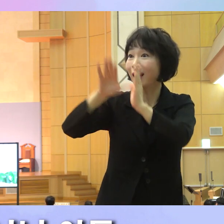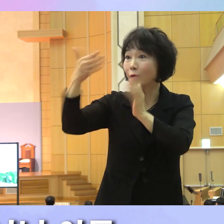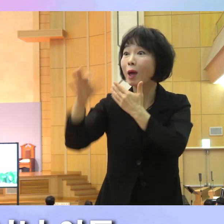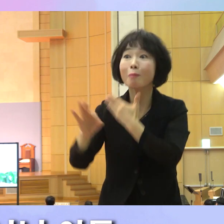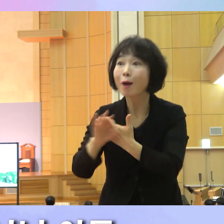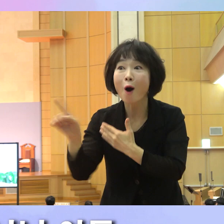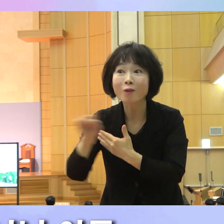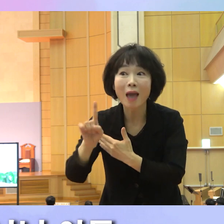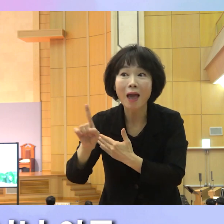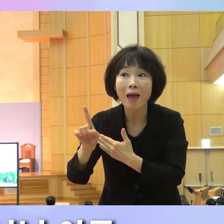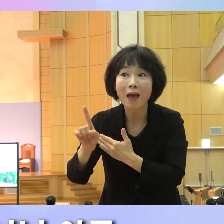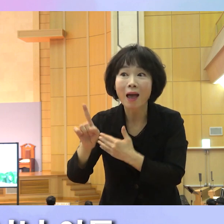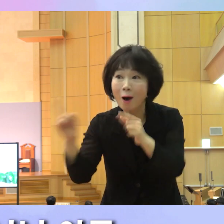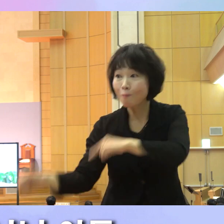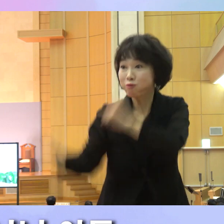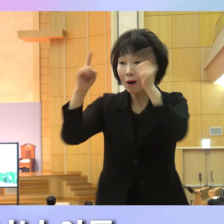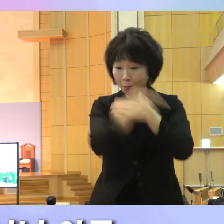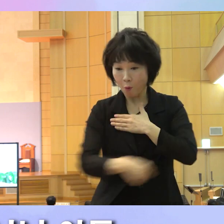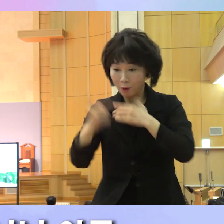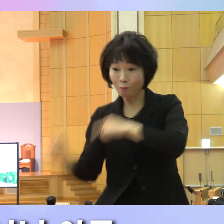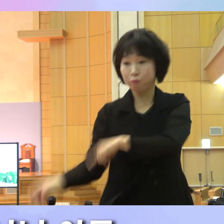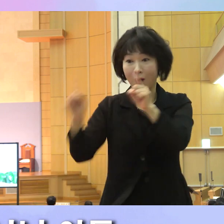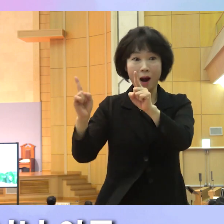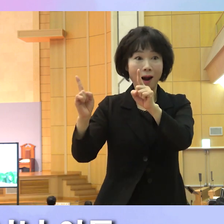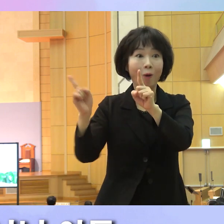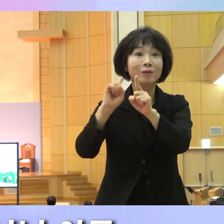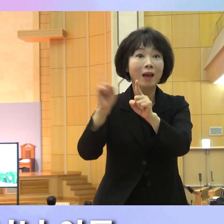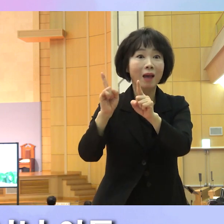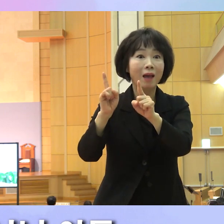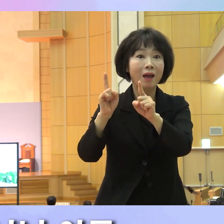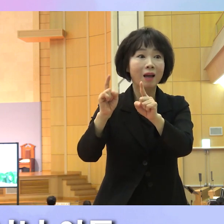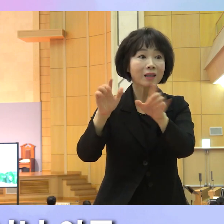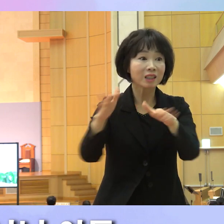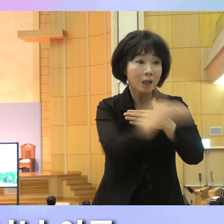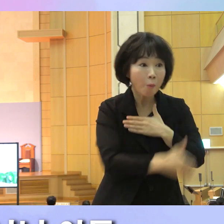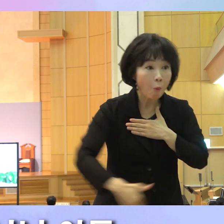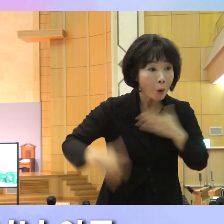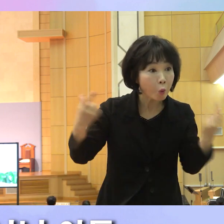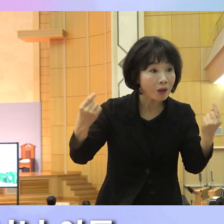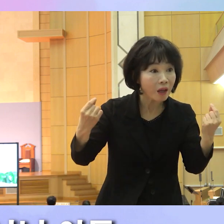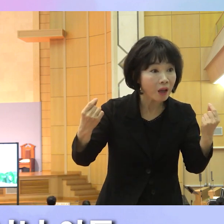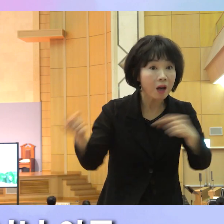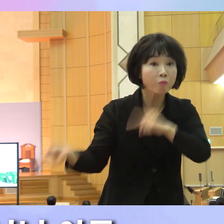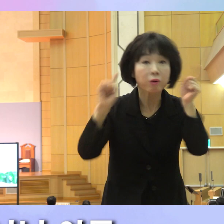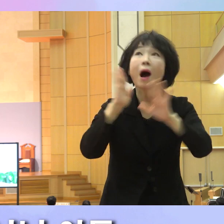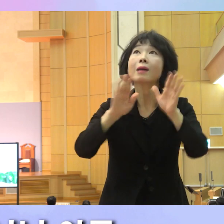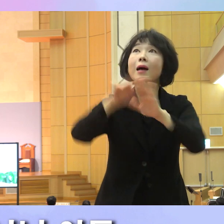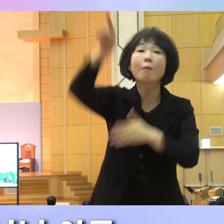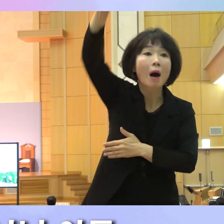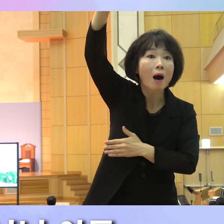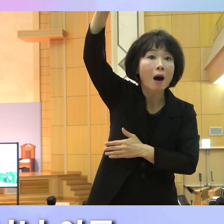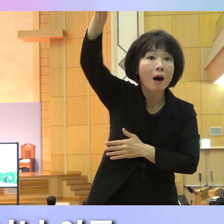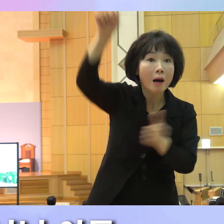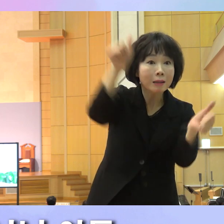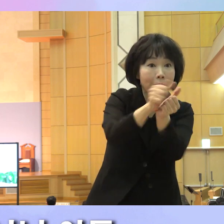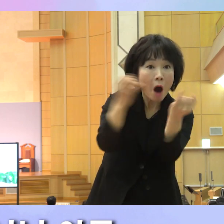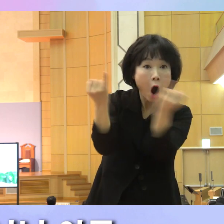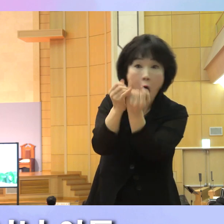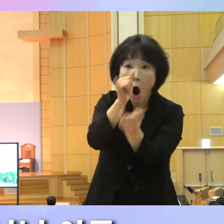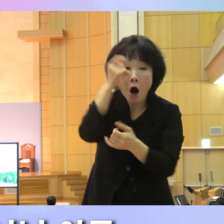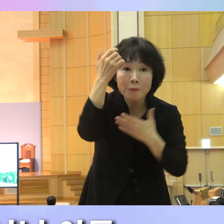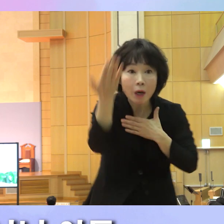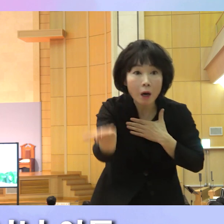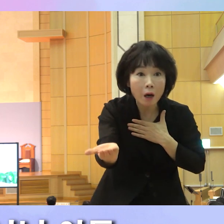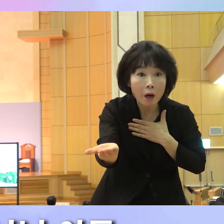되면, 부활한 몸은 지금처럼 남성이 있거나 여성이 있는 이런 것이